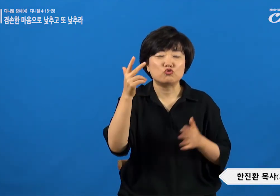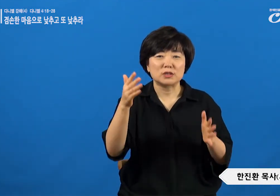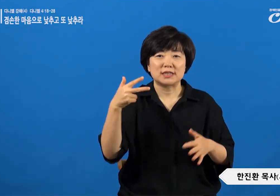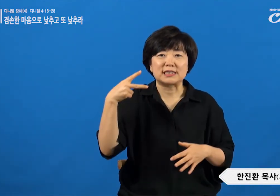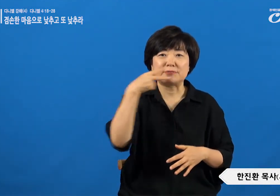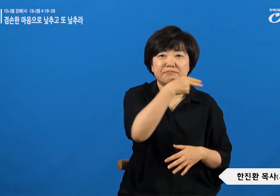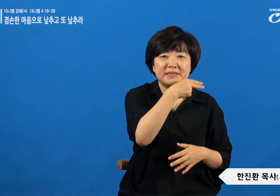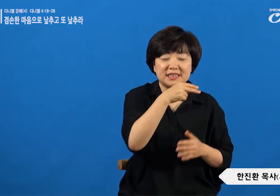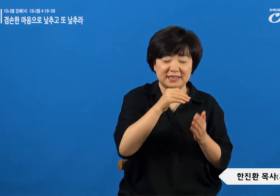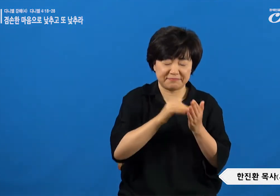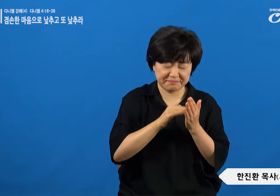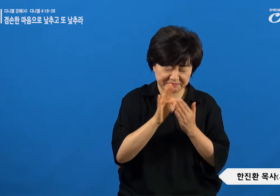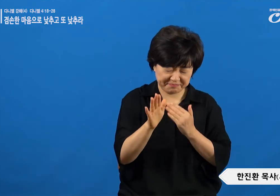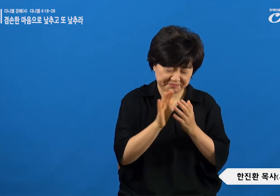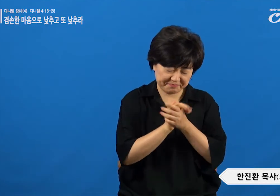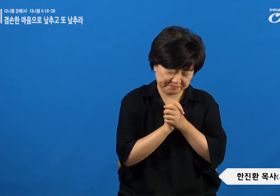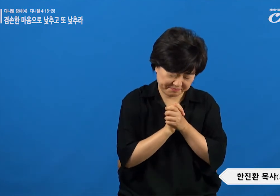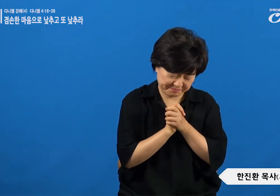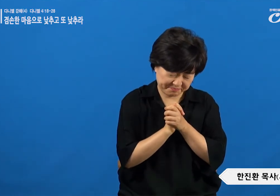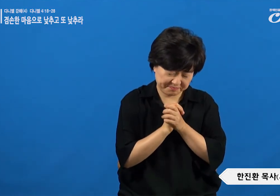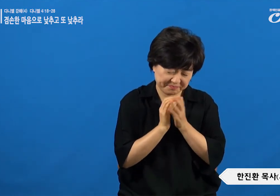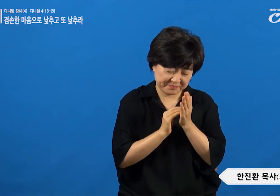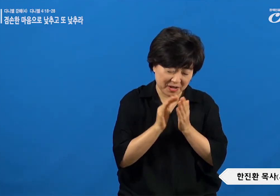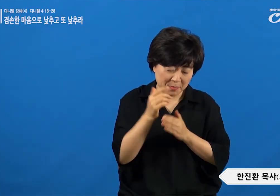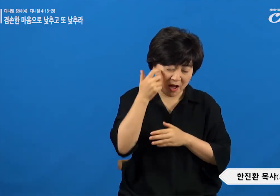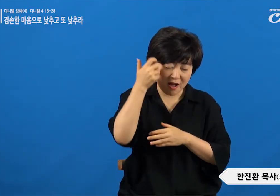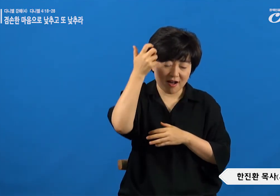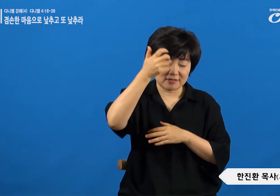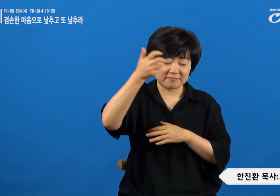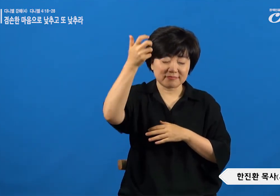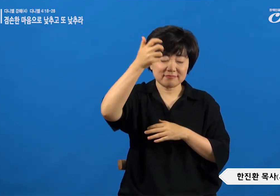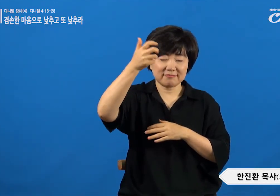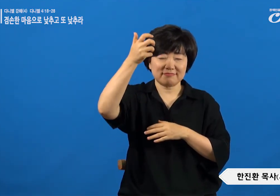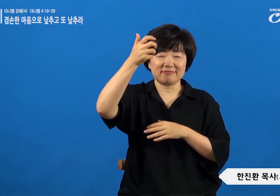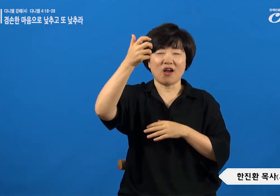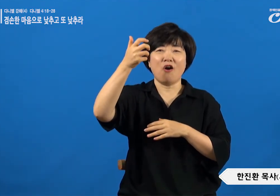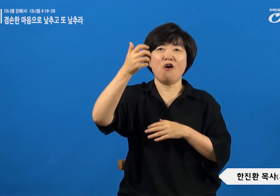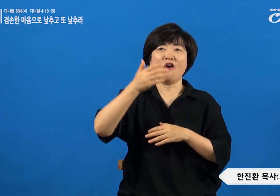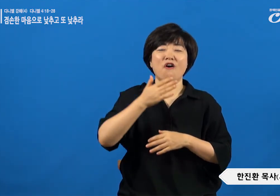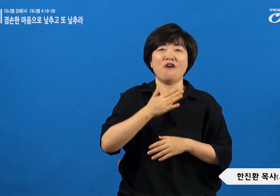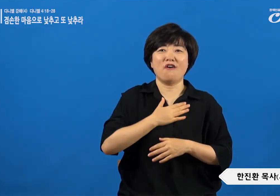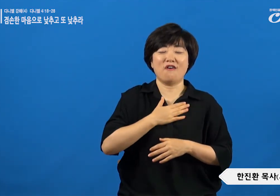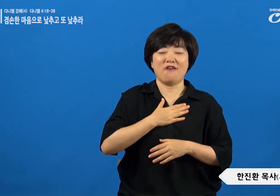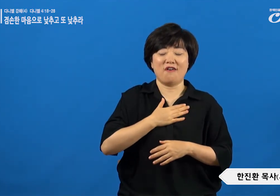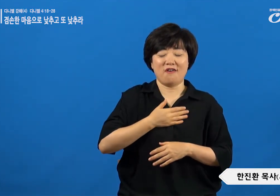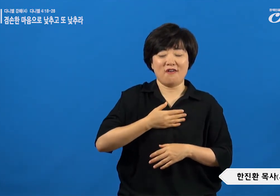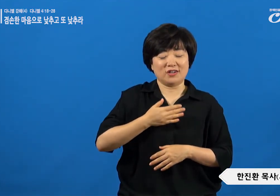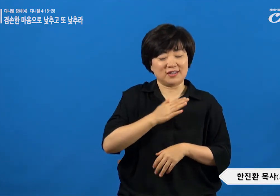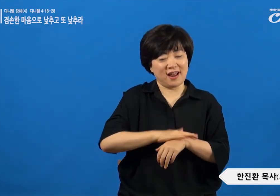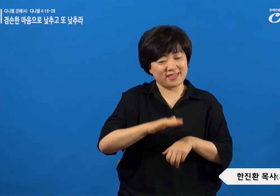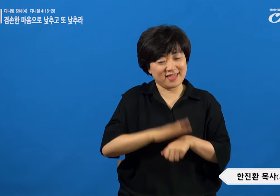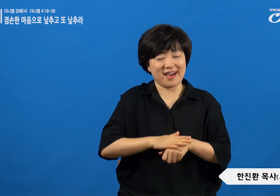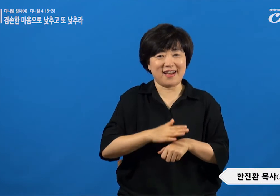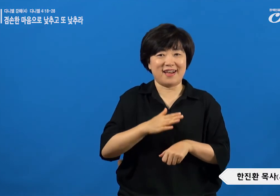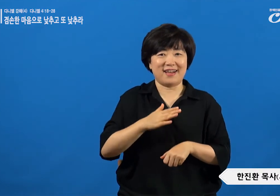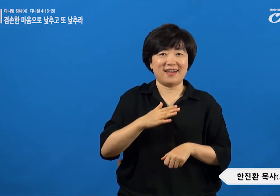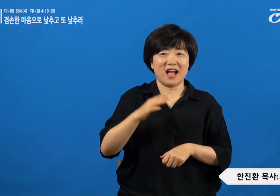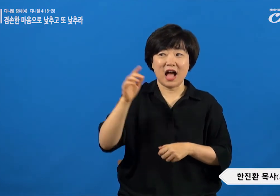일주일 금식 기도하고 나면 묘하게도 영적인 우월의식이 싹트기 시작합니다.